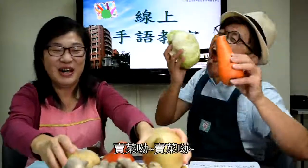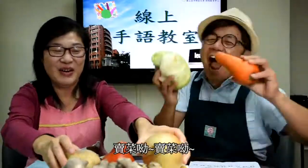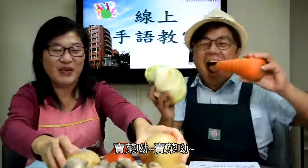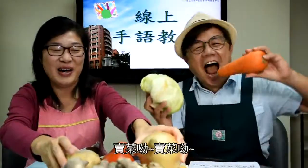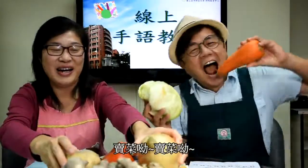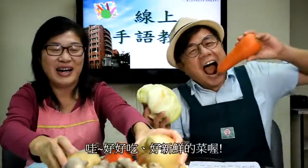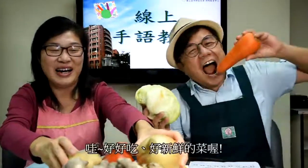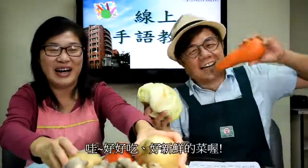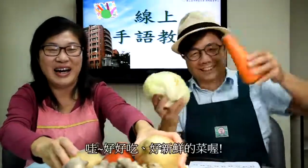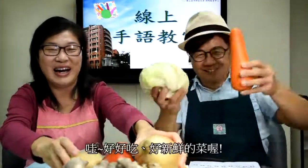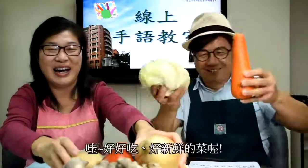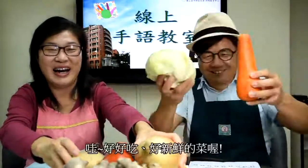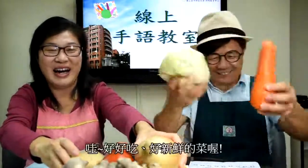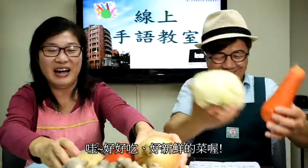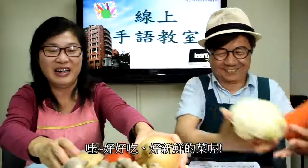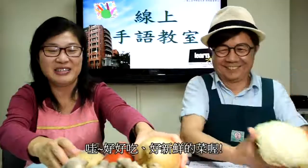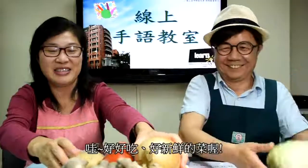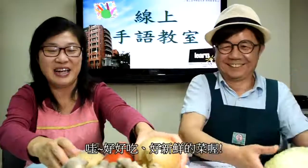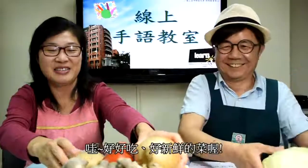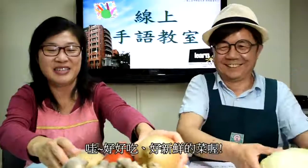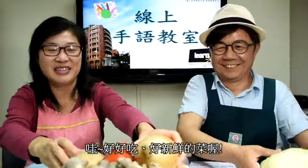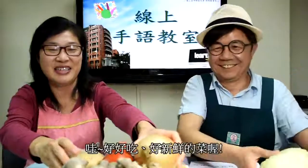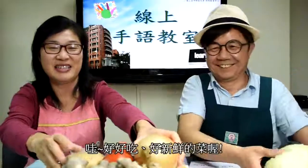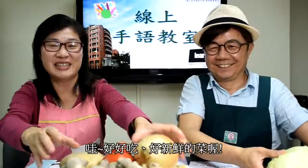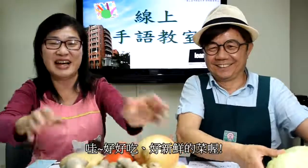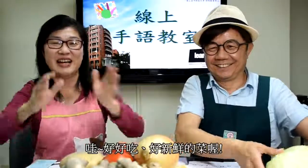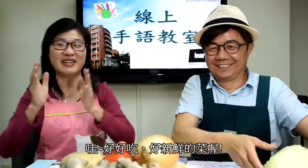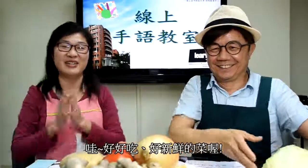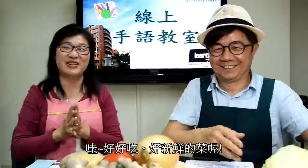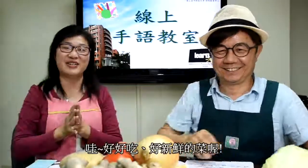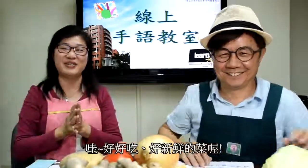哇，好好吃，好新鲜的菜哦。